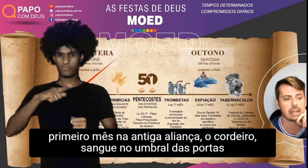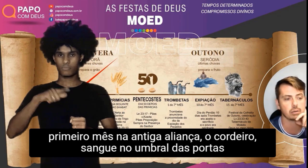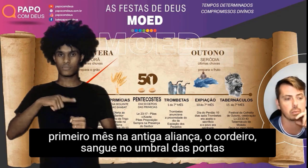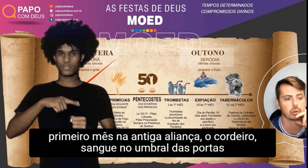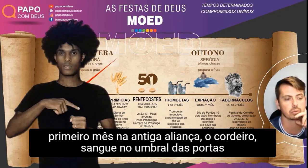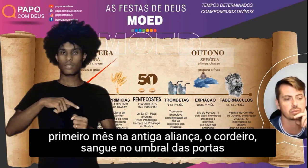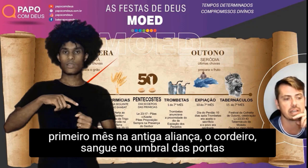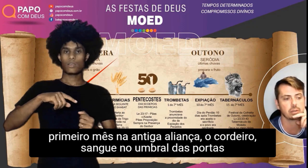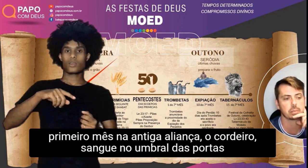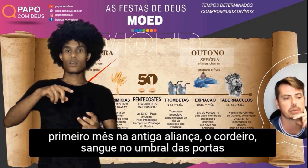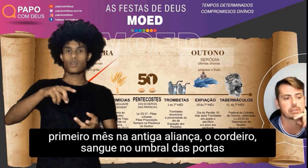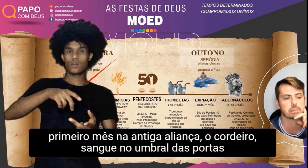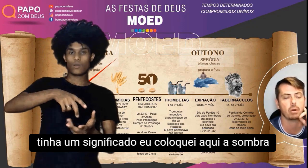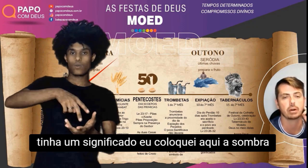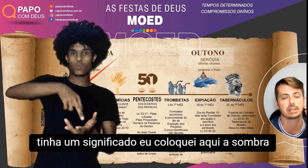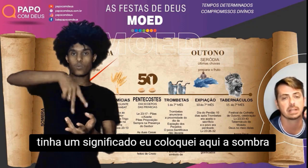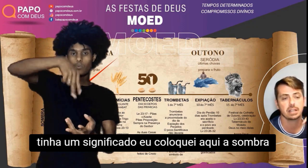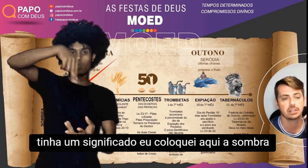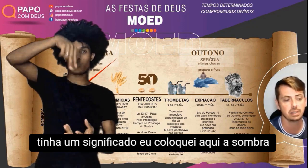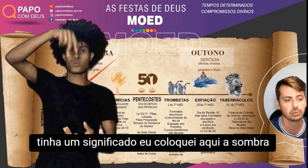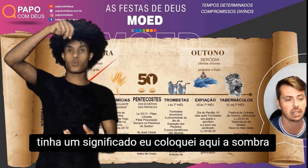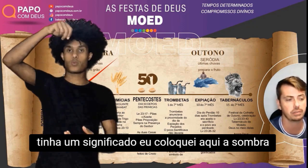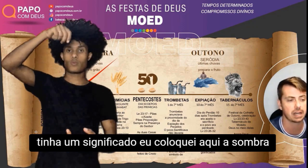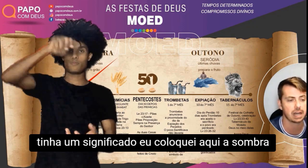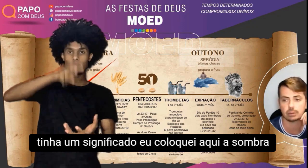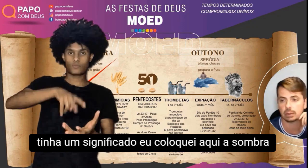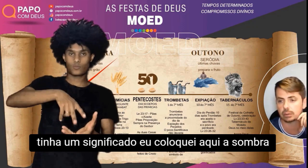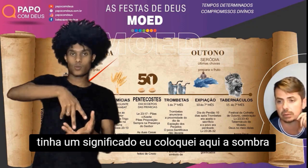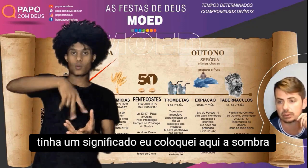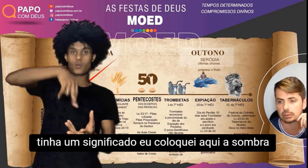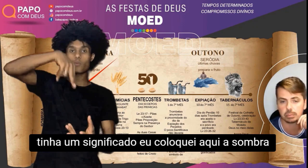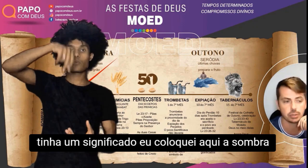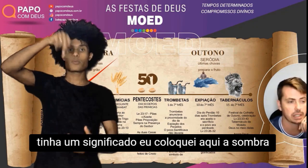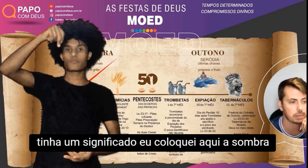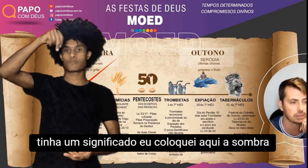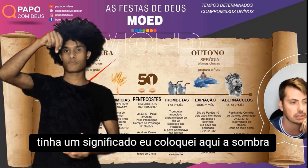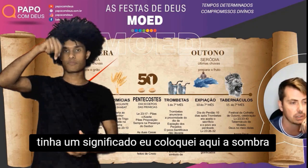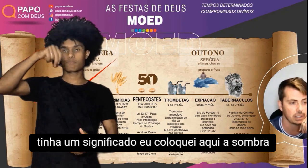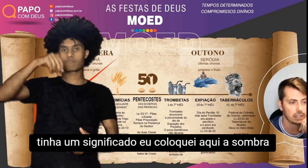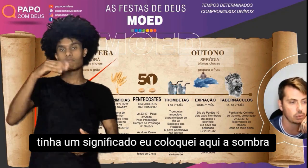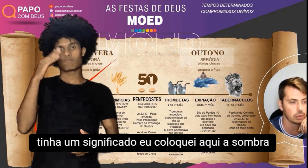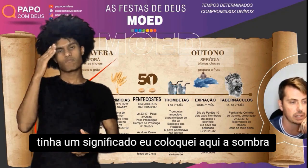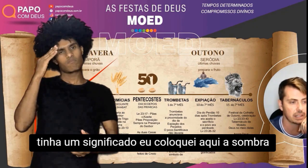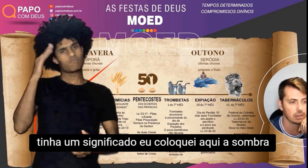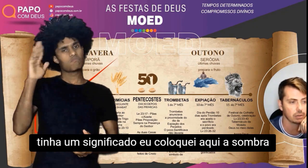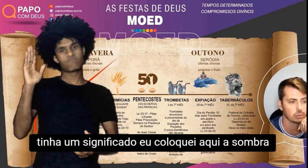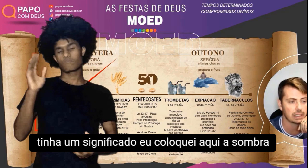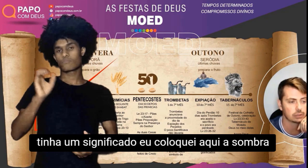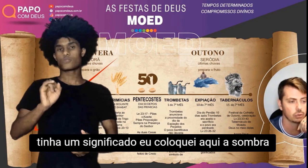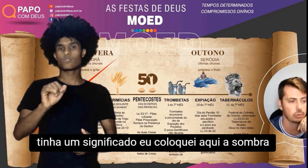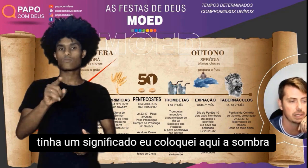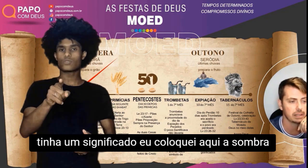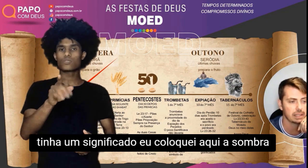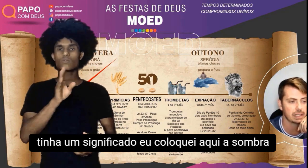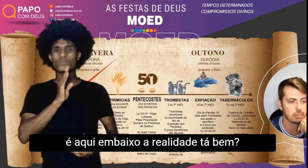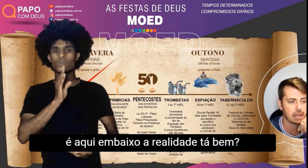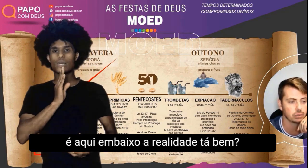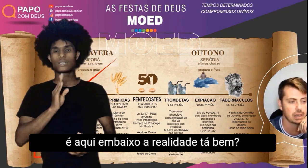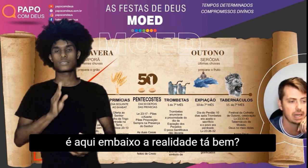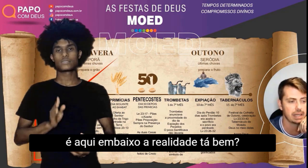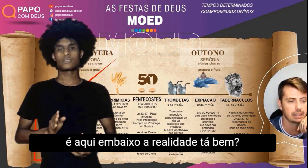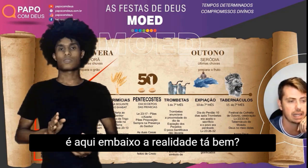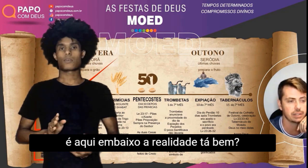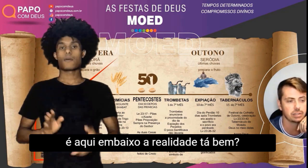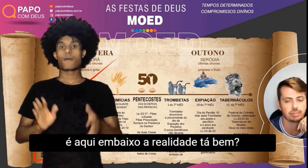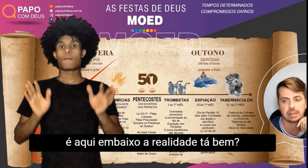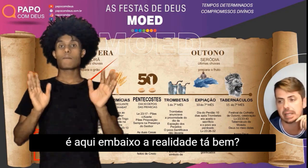o cordeiro morto, sangue no umbral das portas, tinha um significado. Deixa eu puxar aqui para vocês, ó. Eu coloquei aqui, ó, a sombra e aqui embaixo